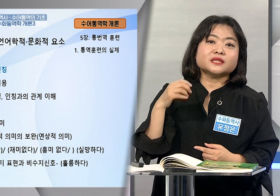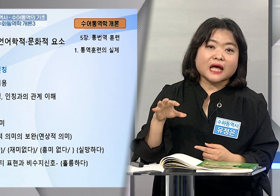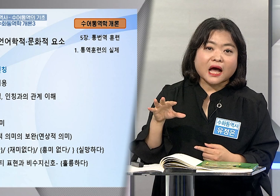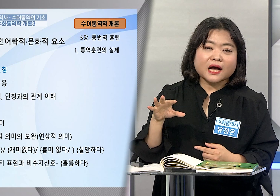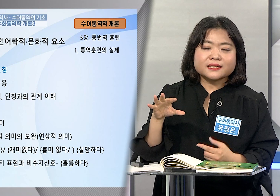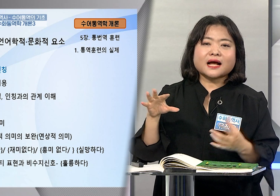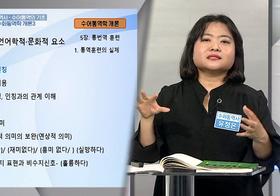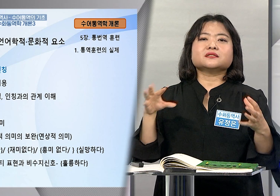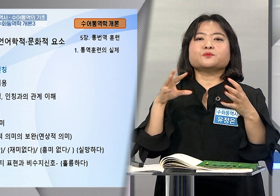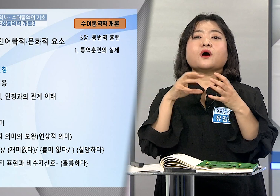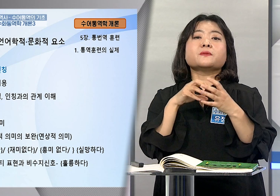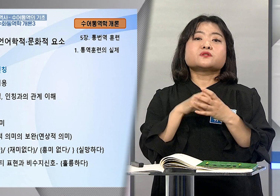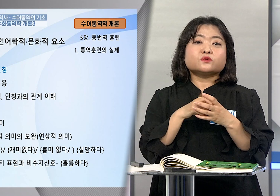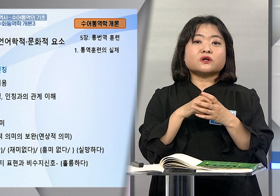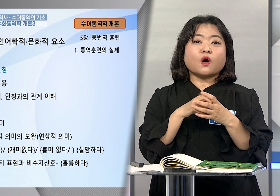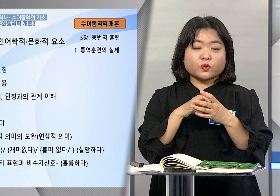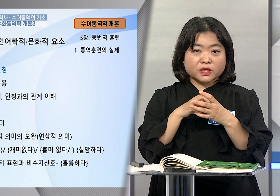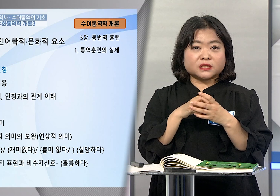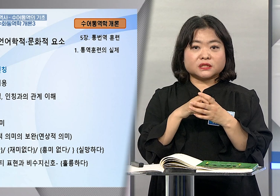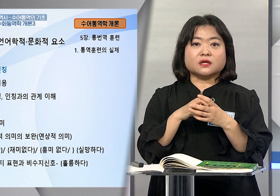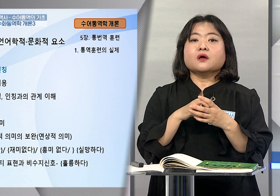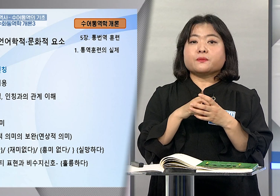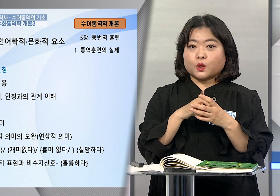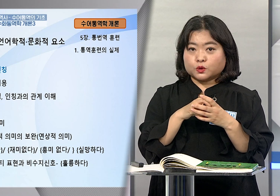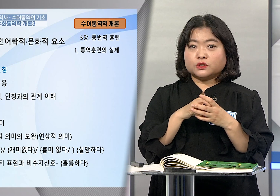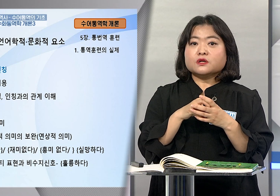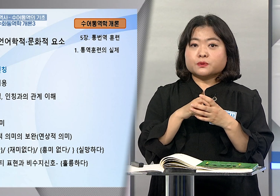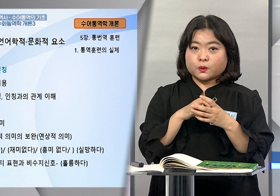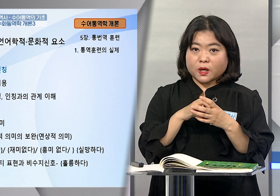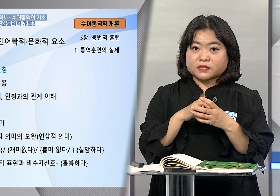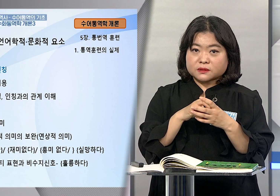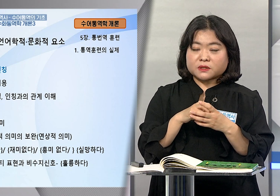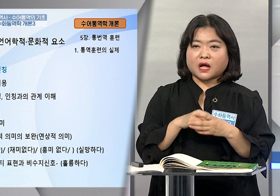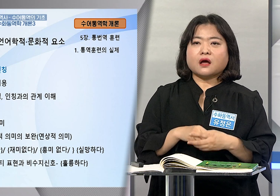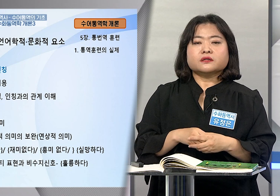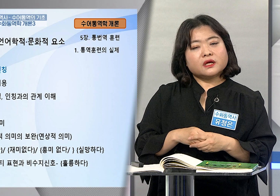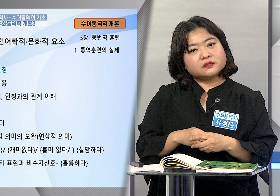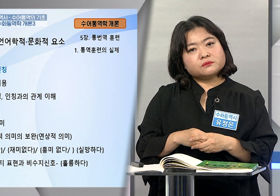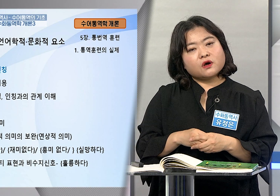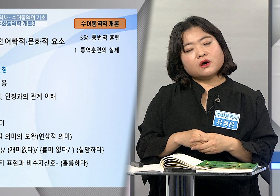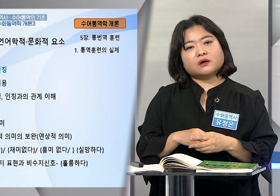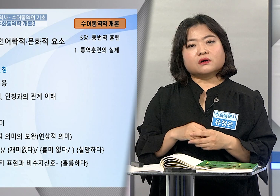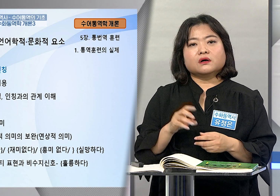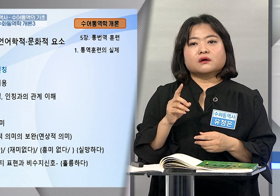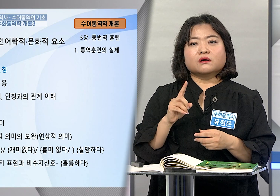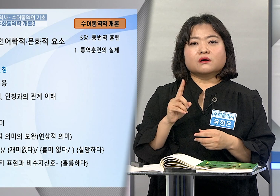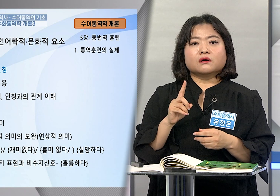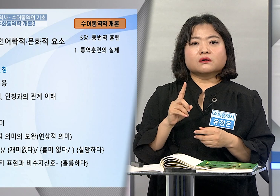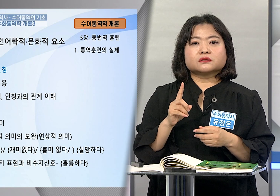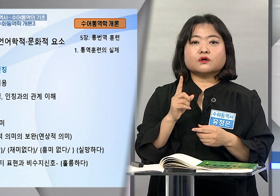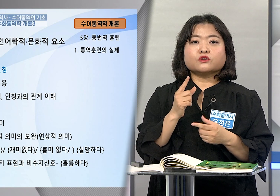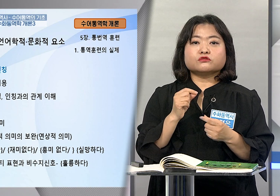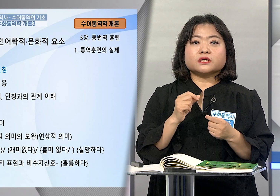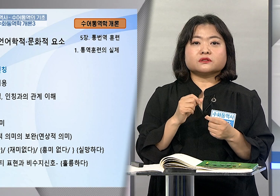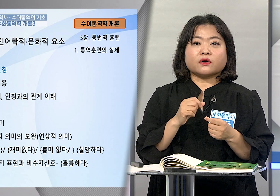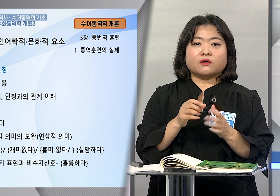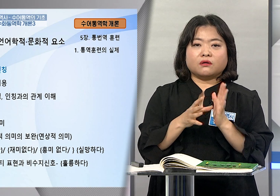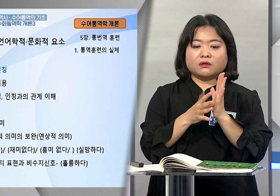있다 까지를 포함해서 우리가 어휘를 배울 필요가 있습니다. 예를 들면 그런 경우가 있어요.